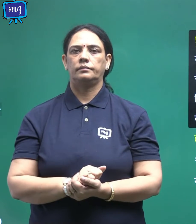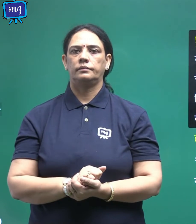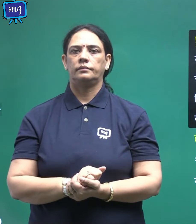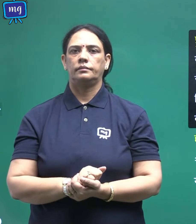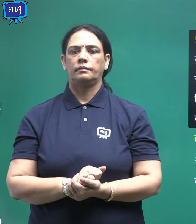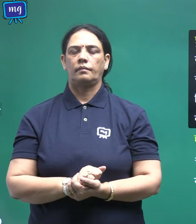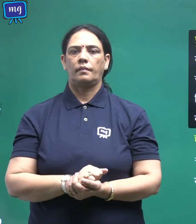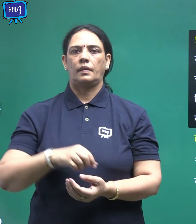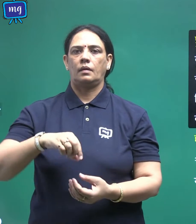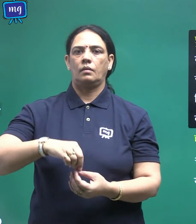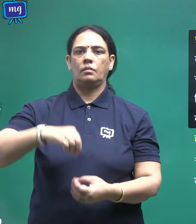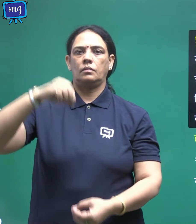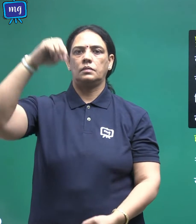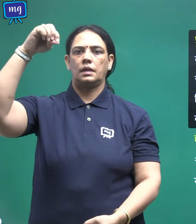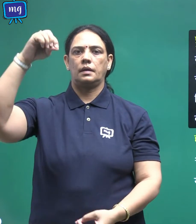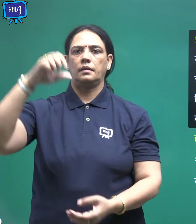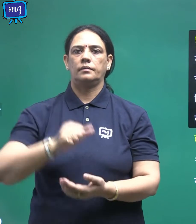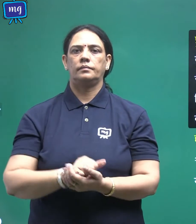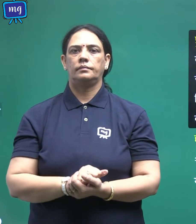ऊंचाई